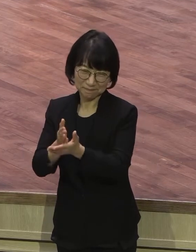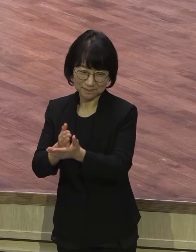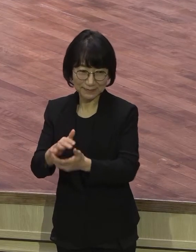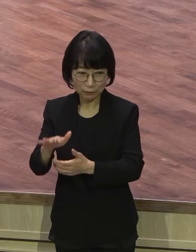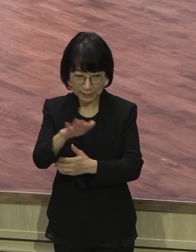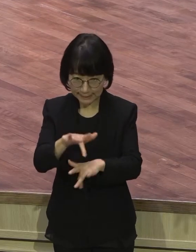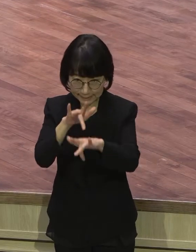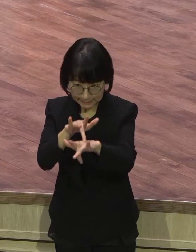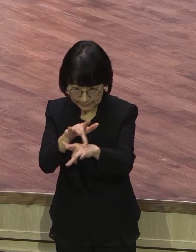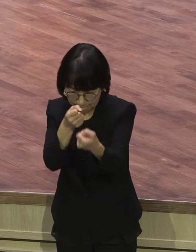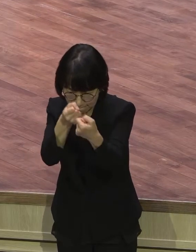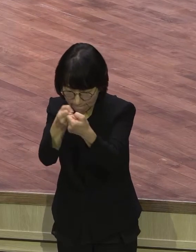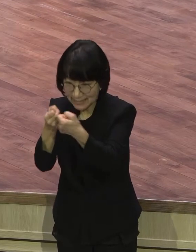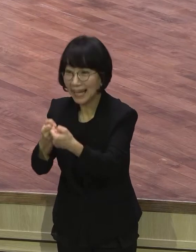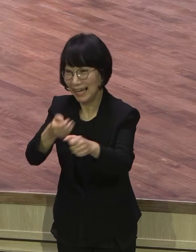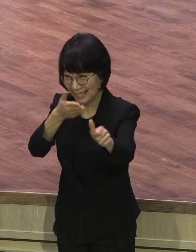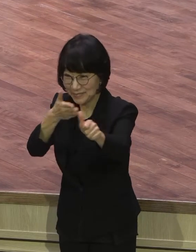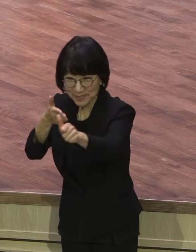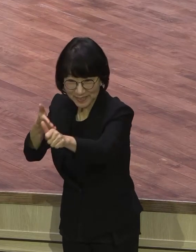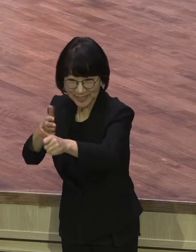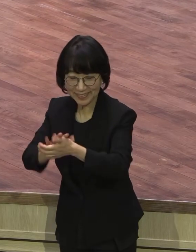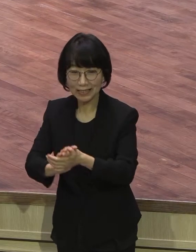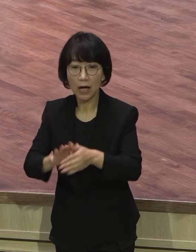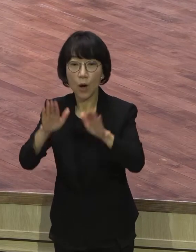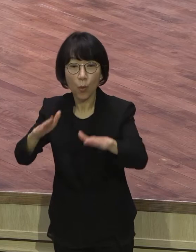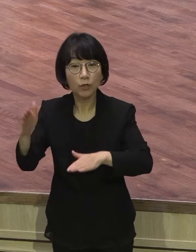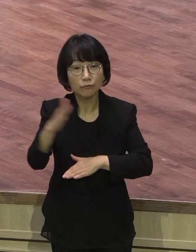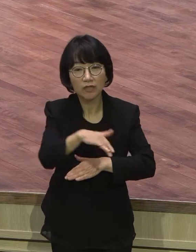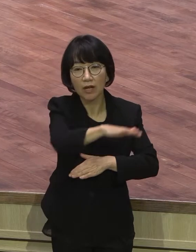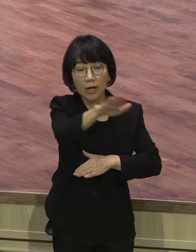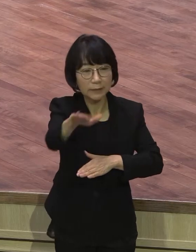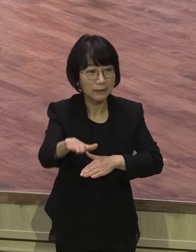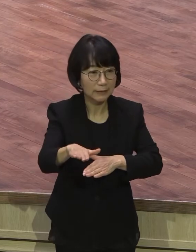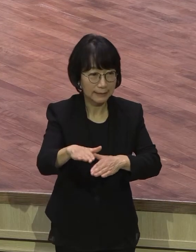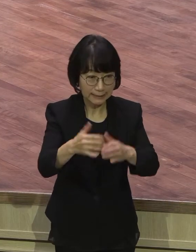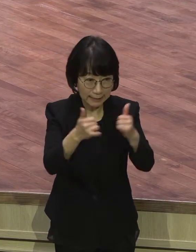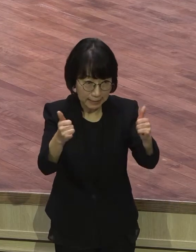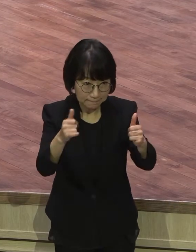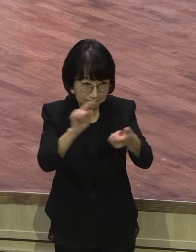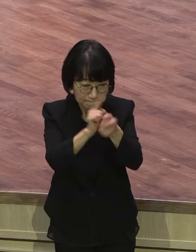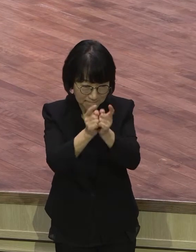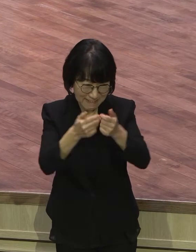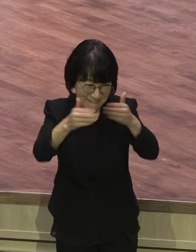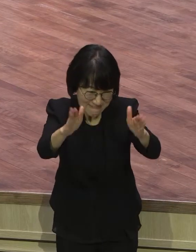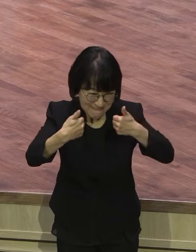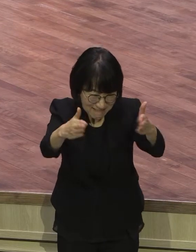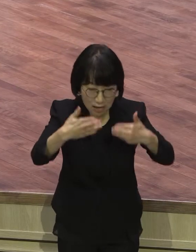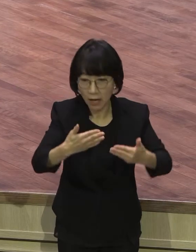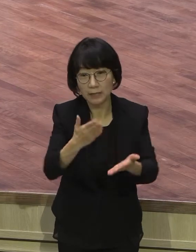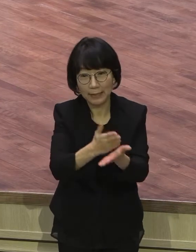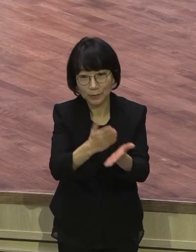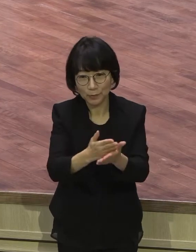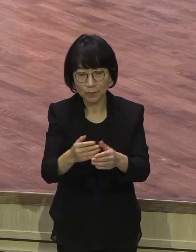싸워라. 오늘부터 사람하고 싸우지 마시고 상처 주고 받지 마시고 마귀와 싸우시기